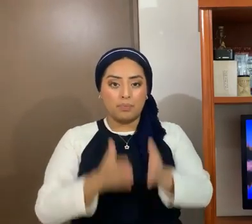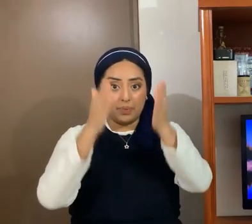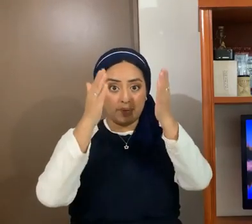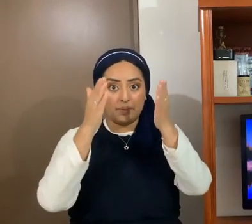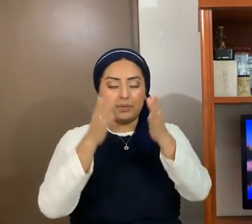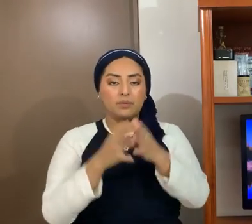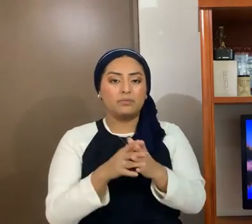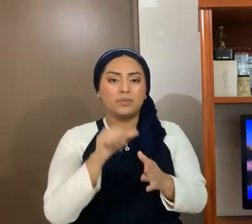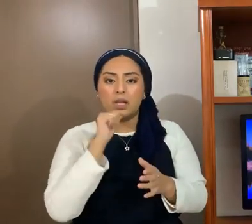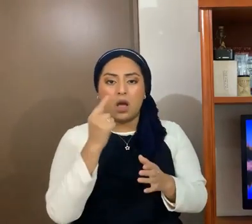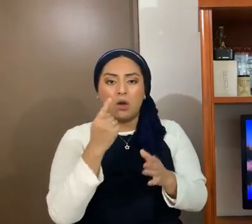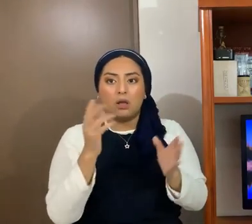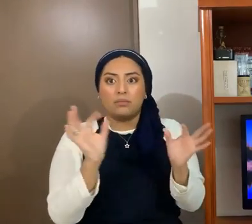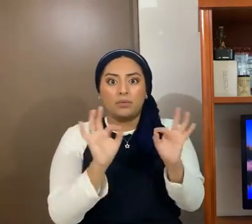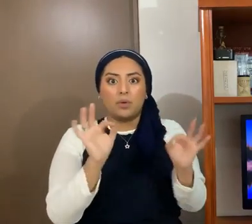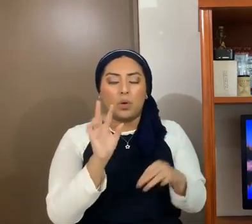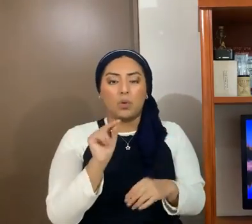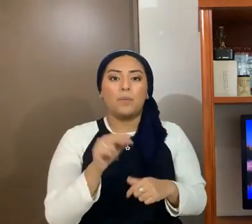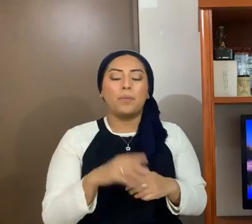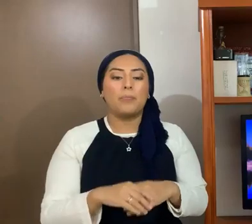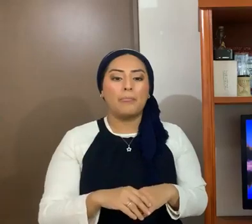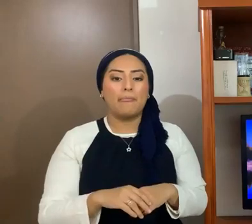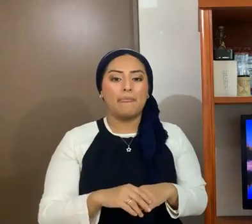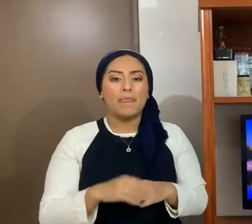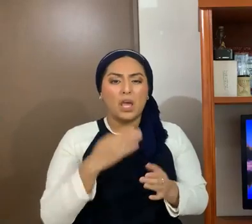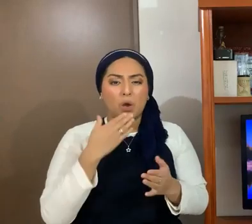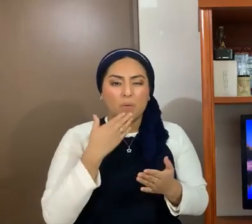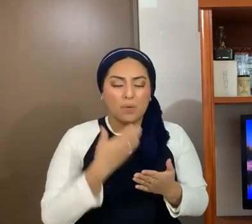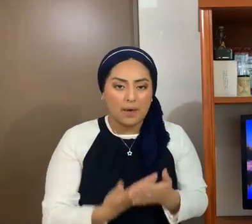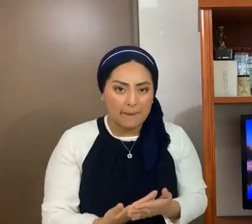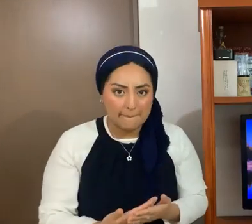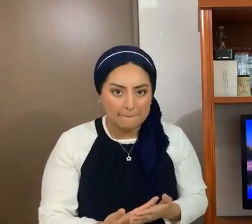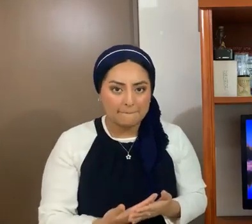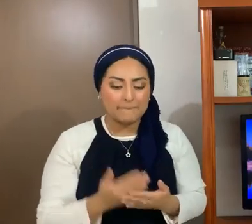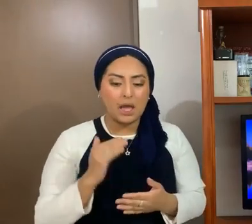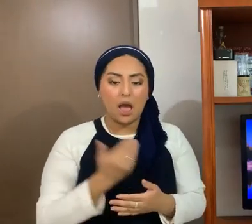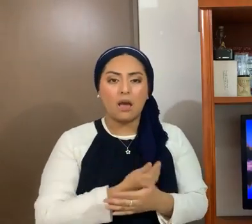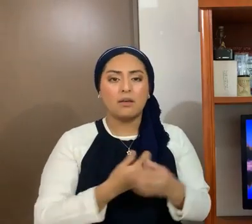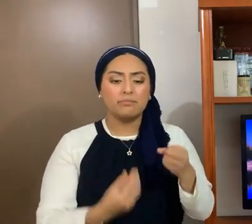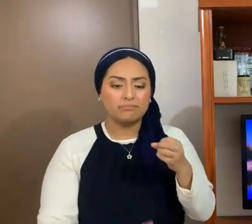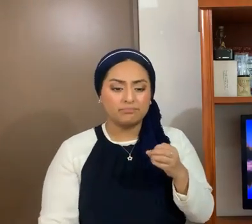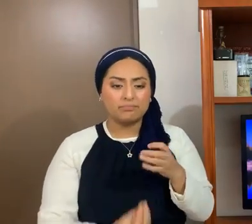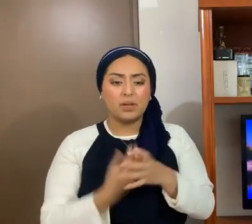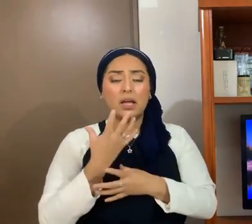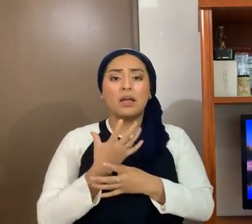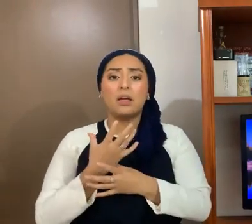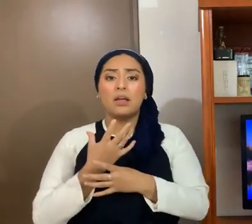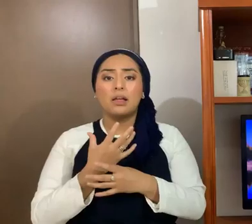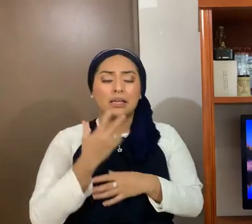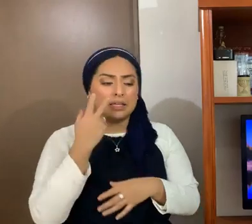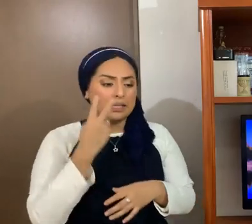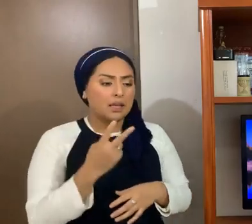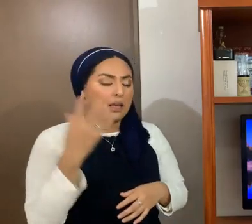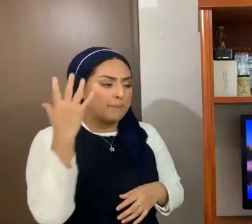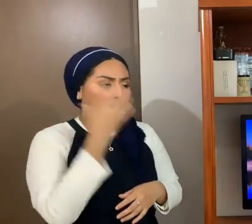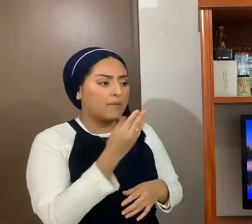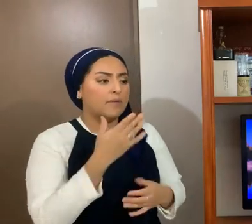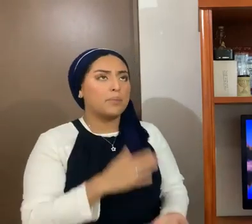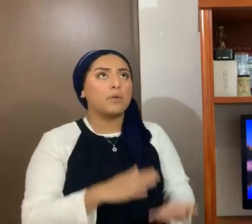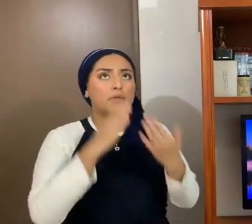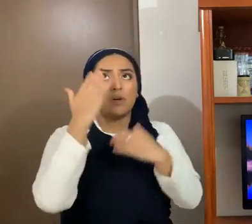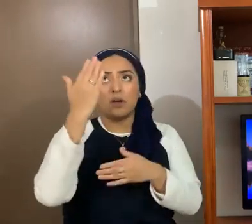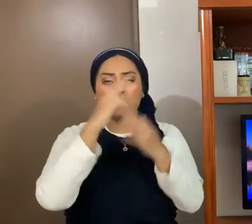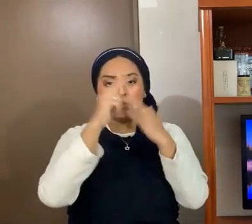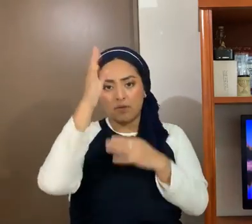pero no columnas cualquiera, que seamos columnas con detalle, que nuestros frutos nos hagan ver hermosos delante del